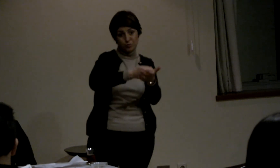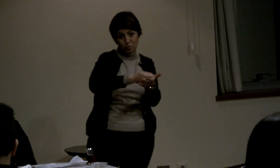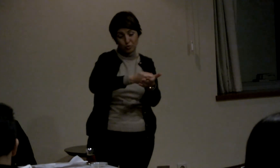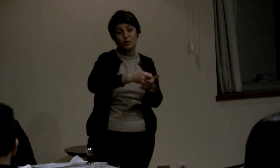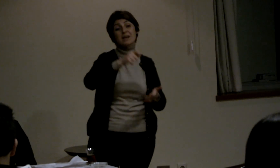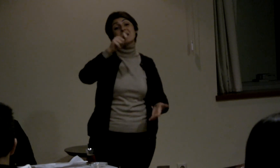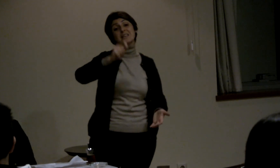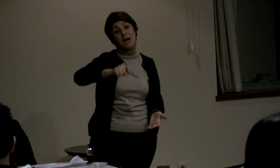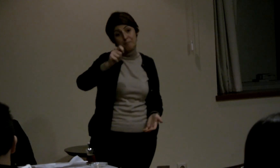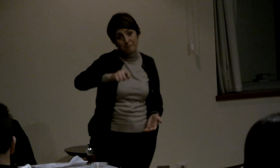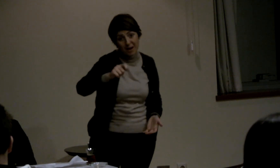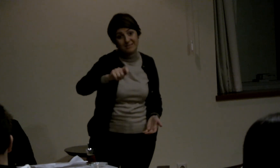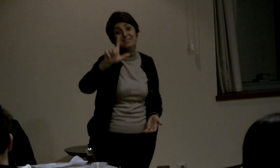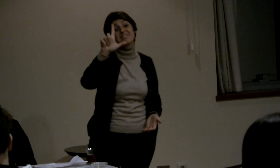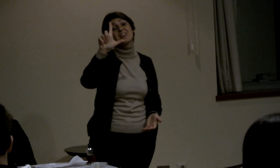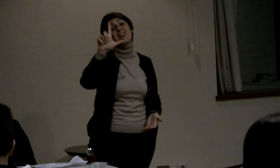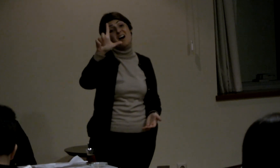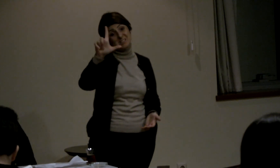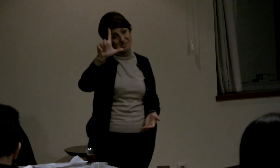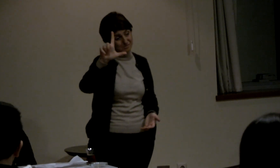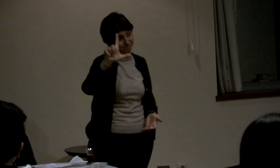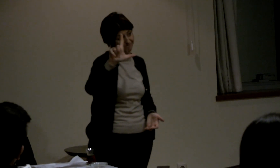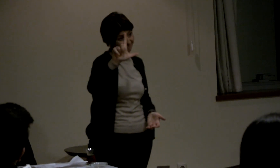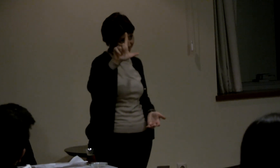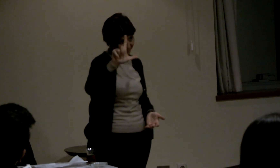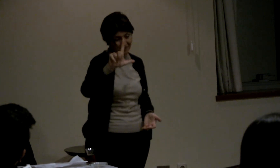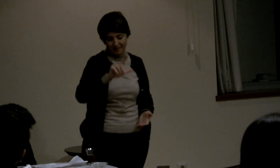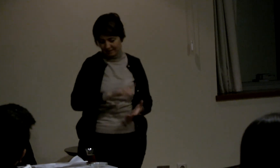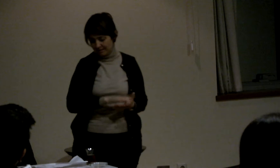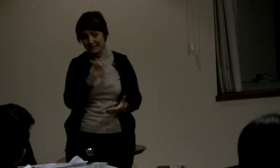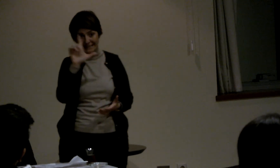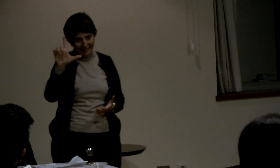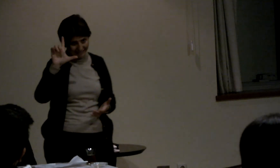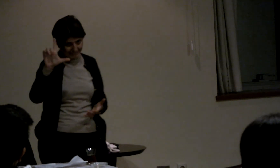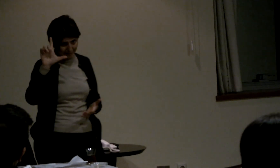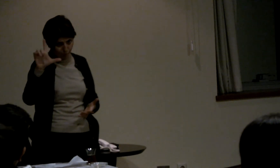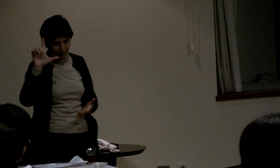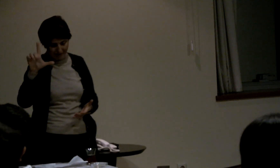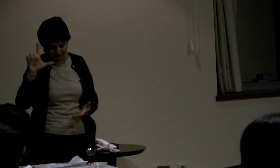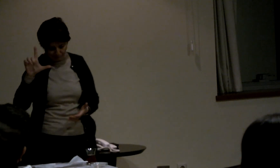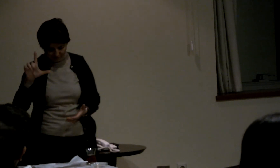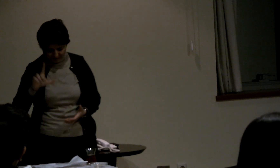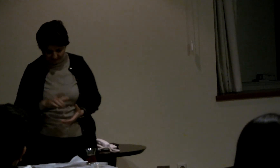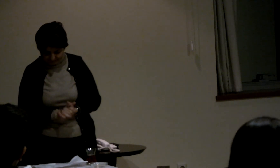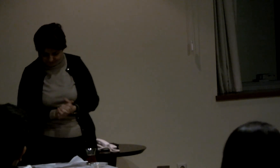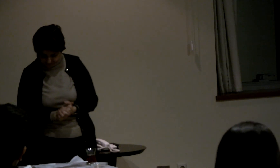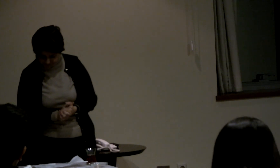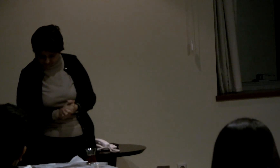başvuru yapman lazım, evet gerekliydi bu, lazımdı.